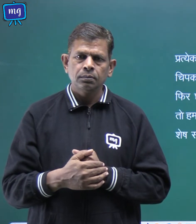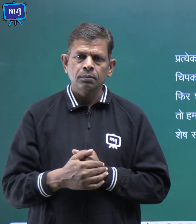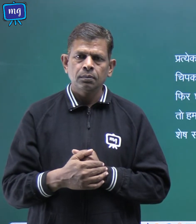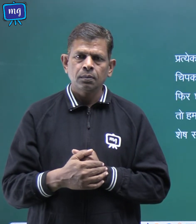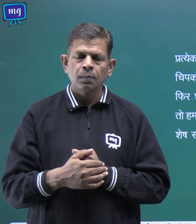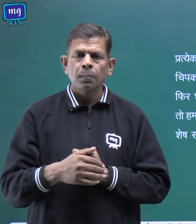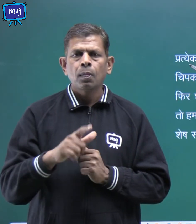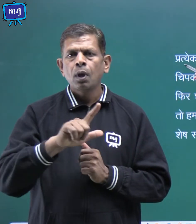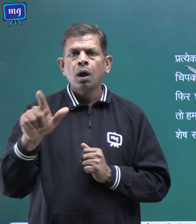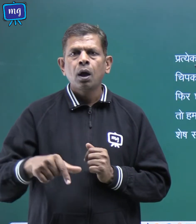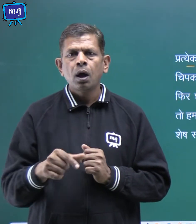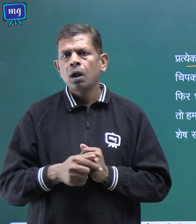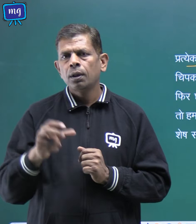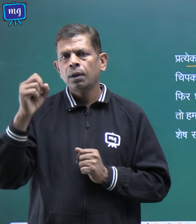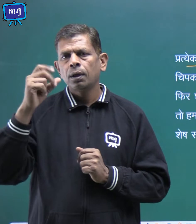प्रत्येक तार के